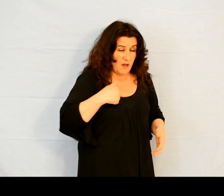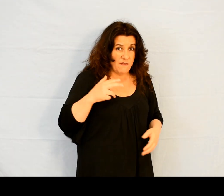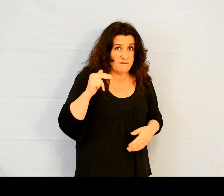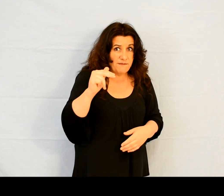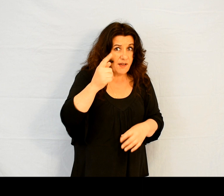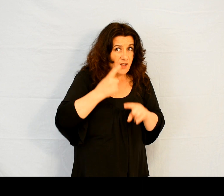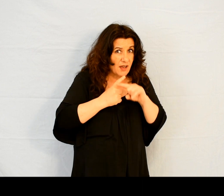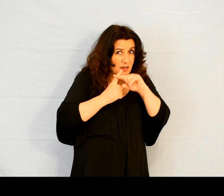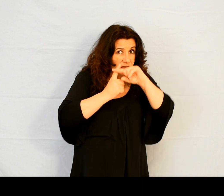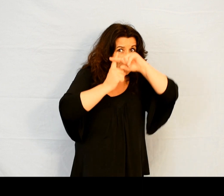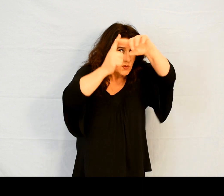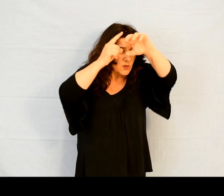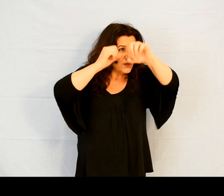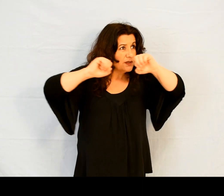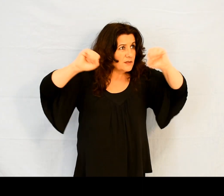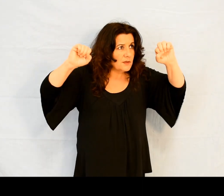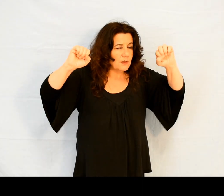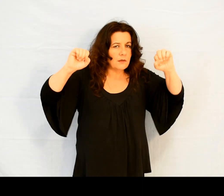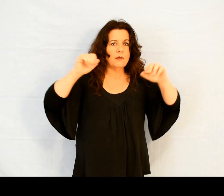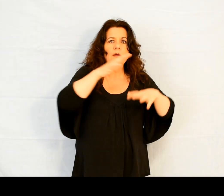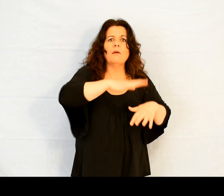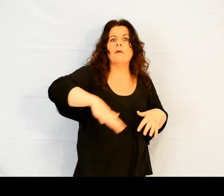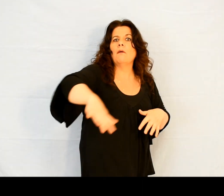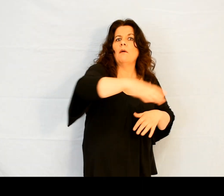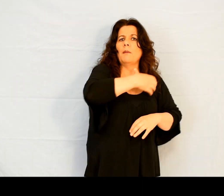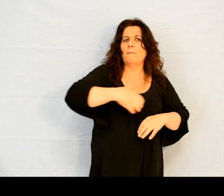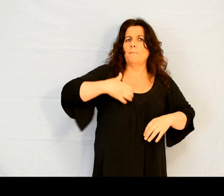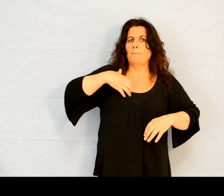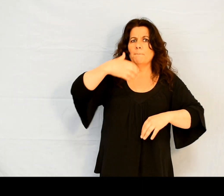Les grands prêtres répondirent, « Nous n'avons pas d'autre roi que l'empereur. »